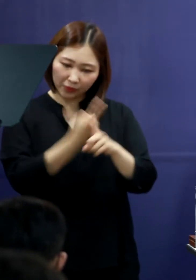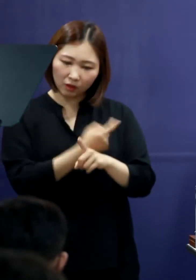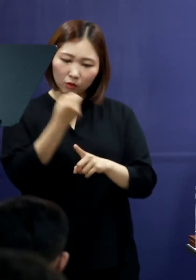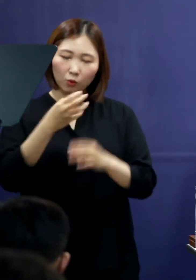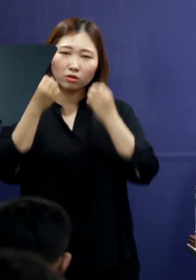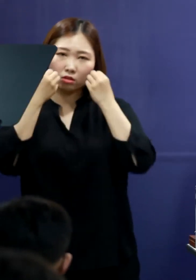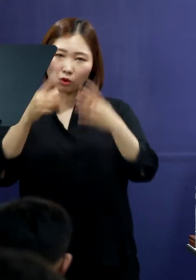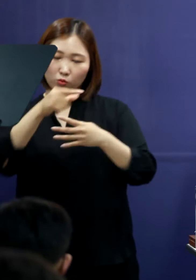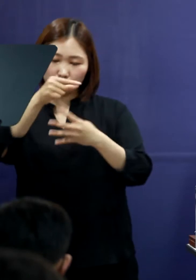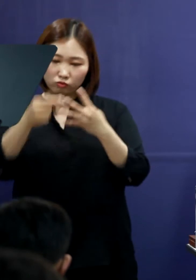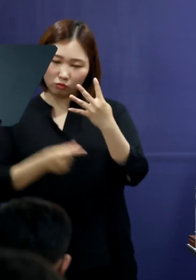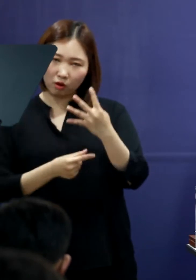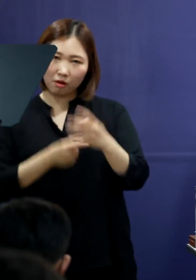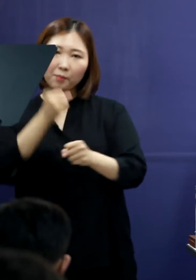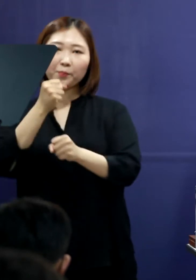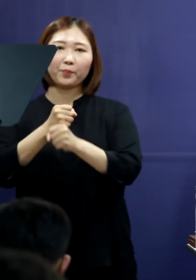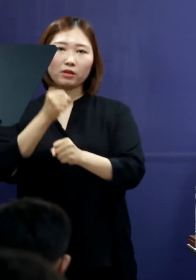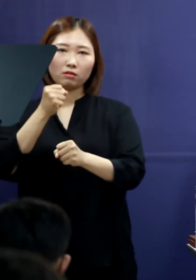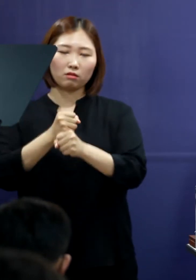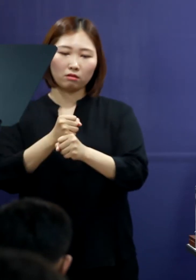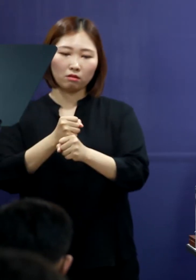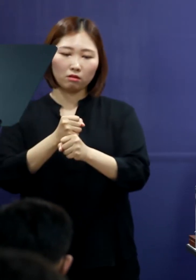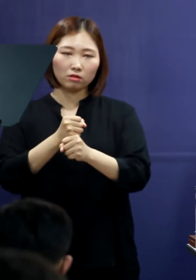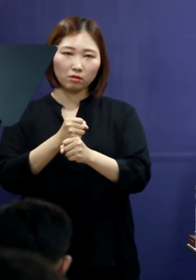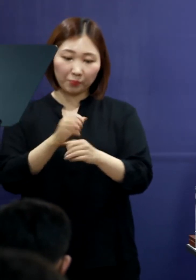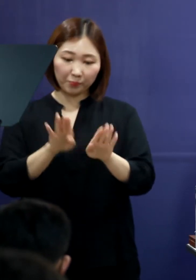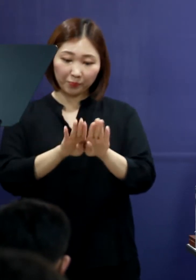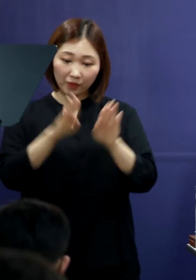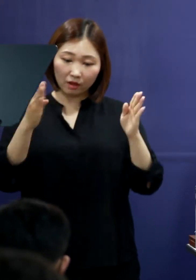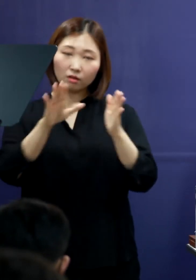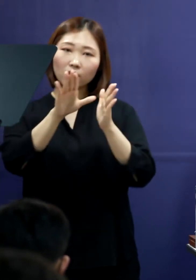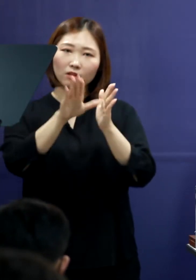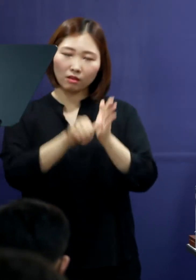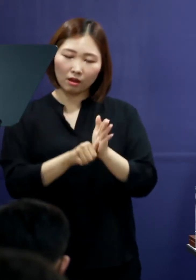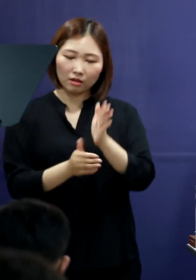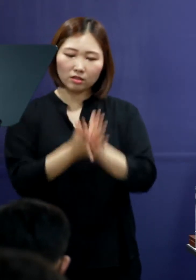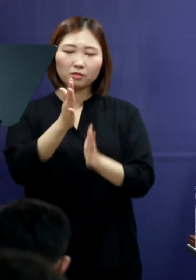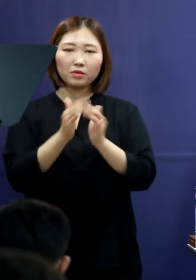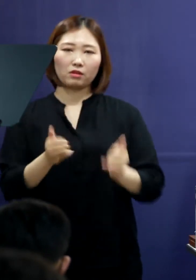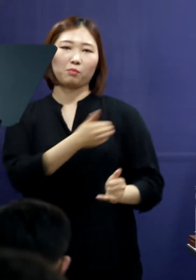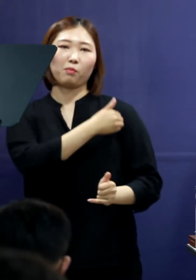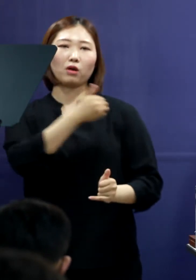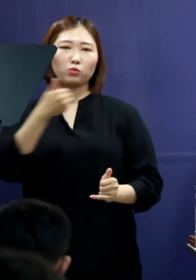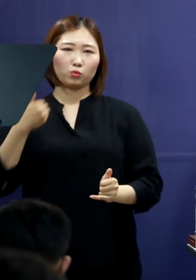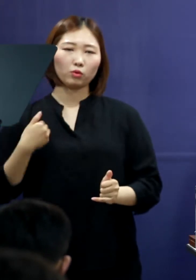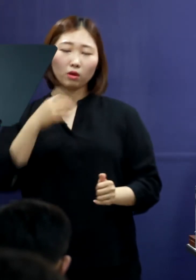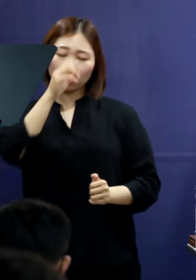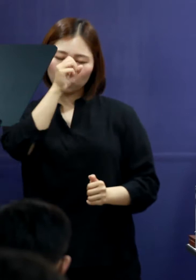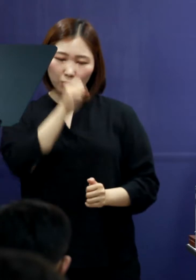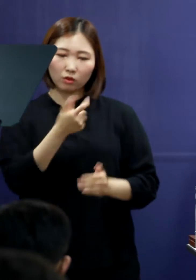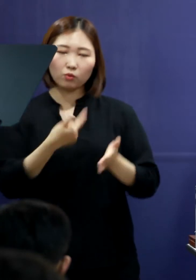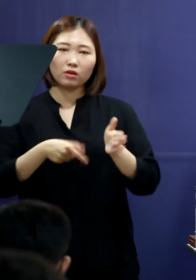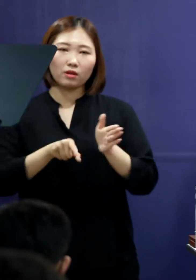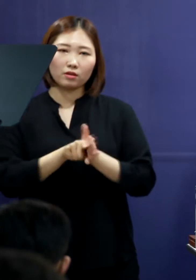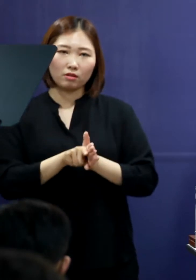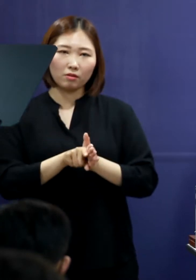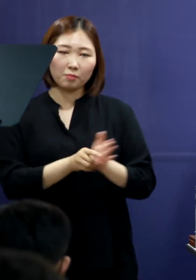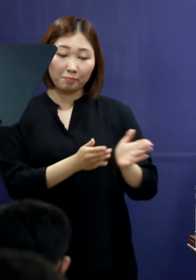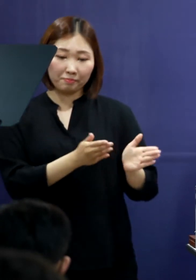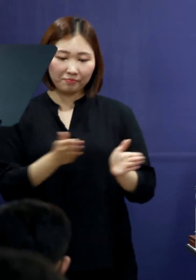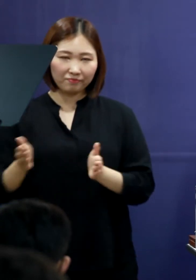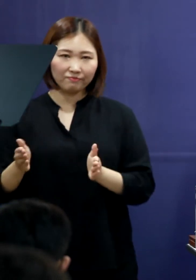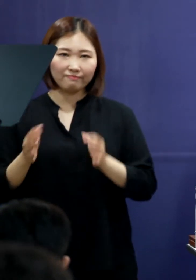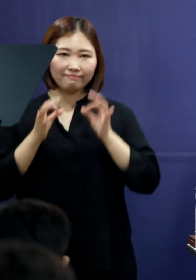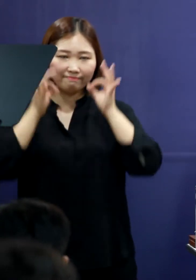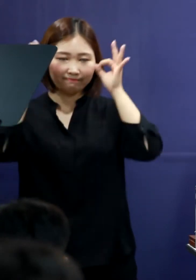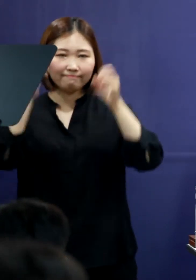개발하는 노력도 해서 앞으로는 재개장될 경우에 시민들의 만족도를 높일 수 있도록 미리 준비하겠다 하는